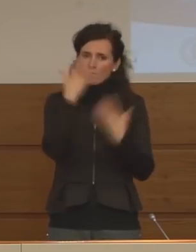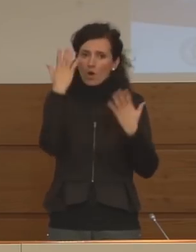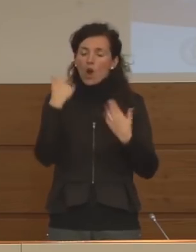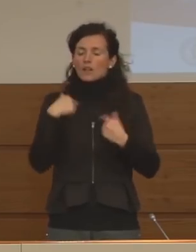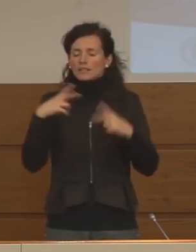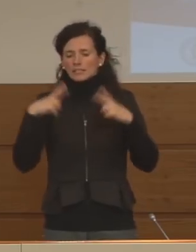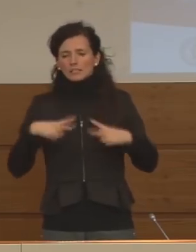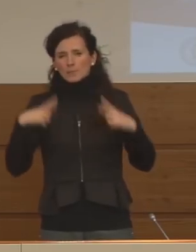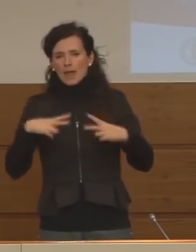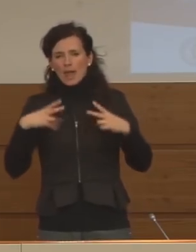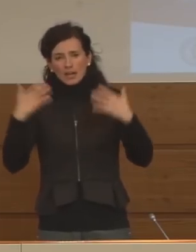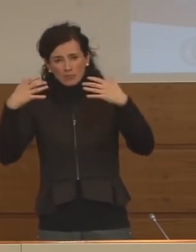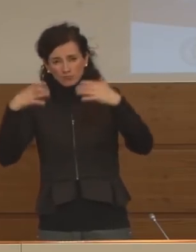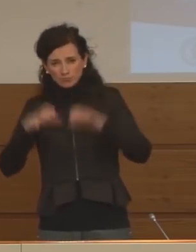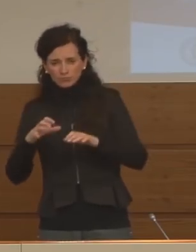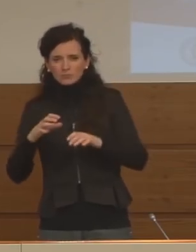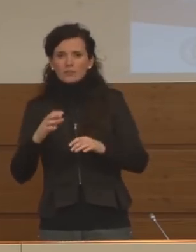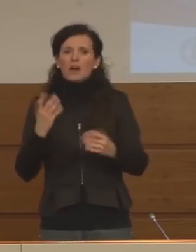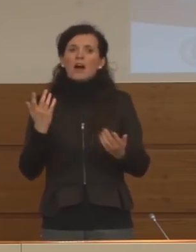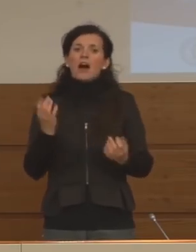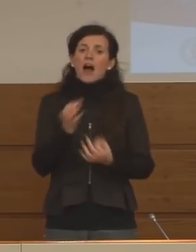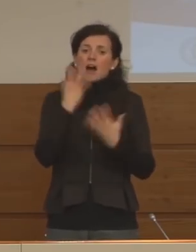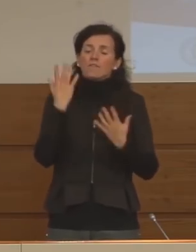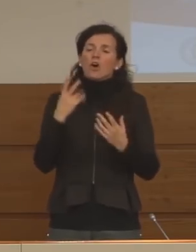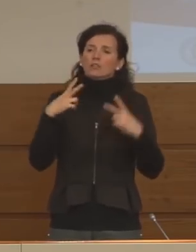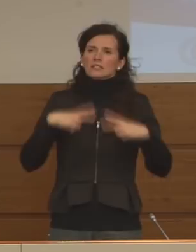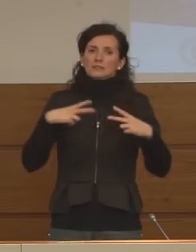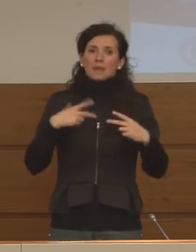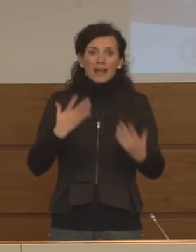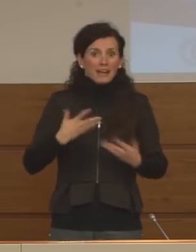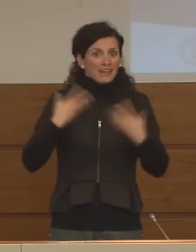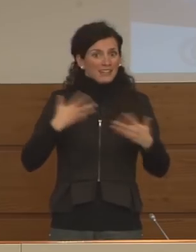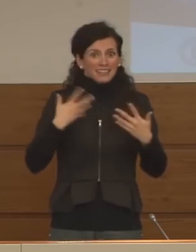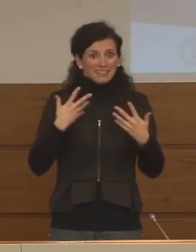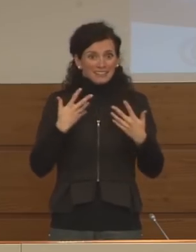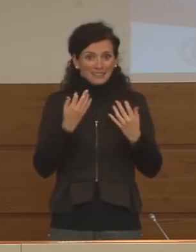altre volte come purtroppo è successo oggi